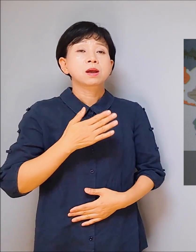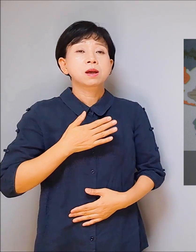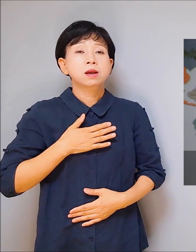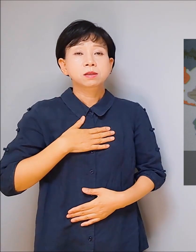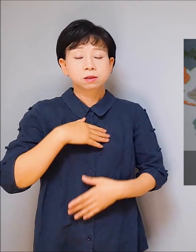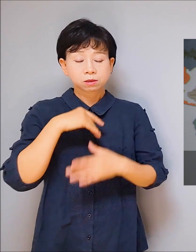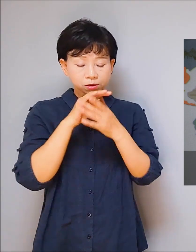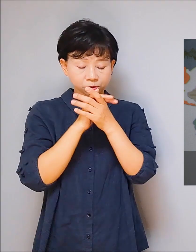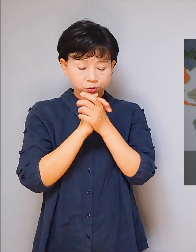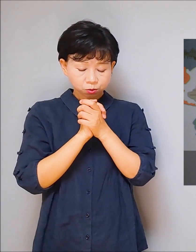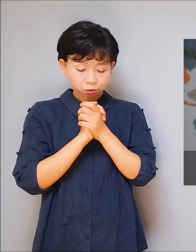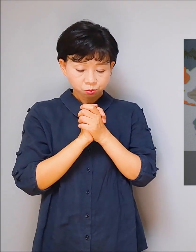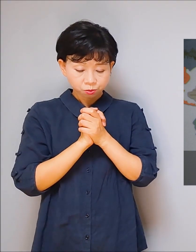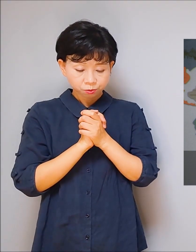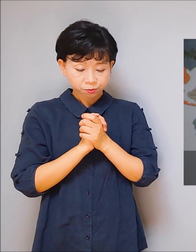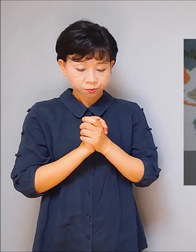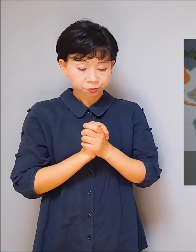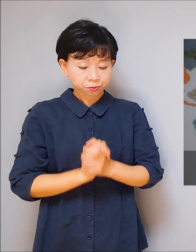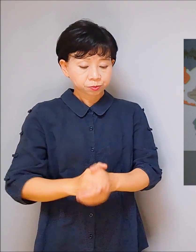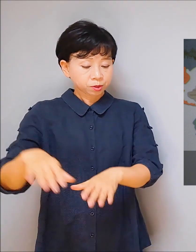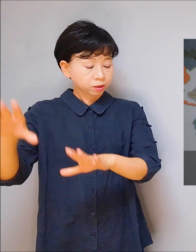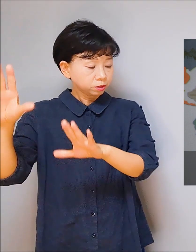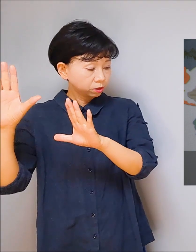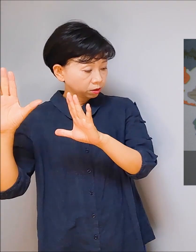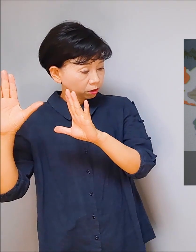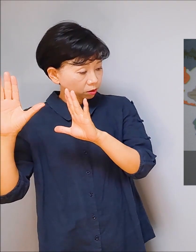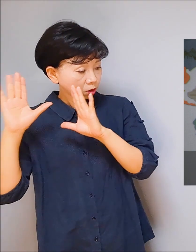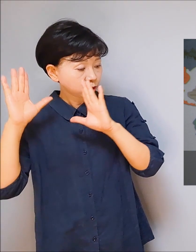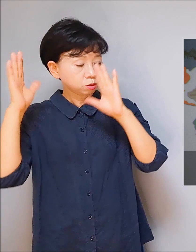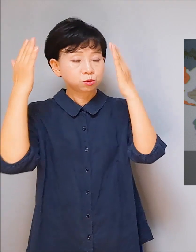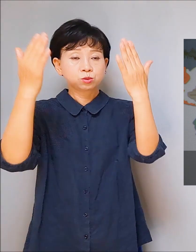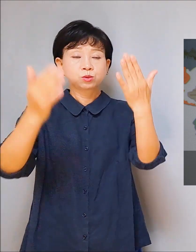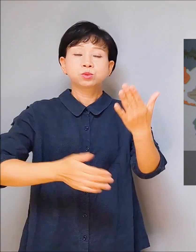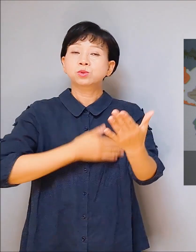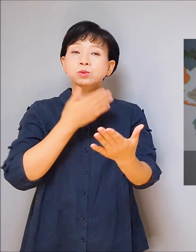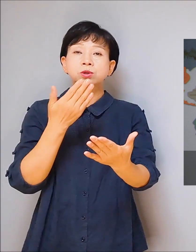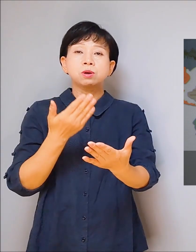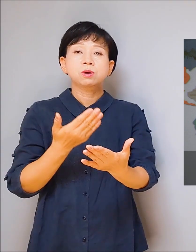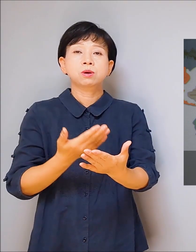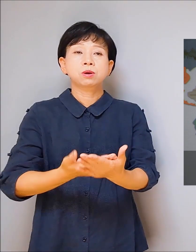하나님 나의 기도